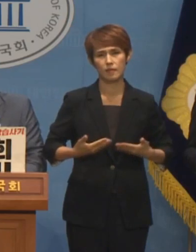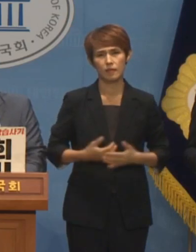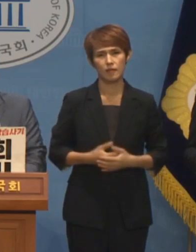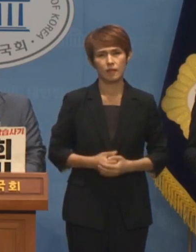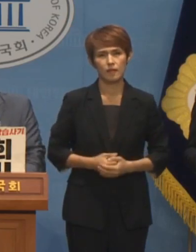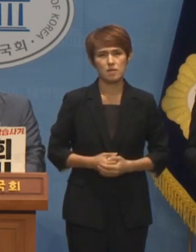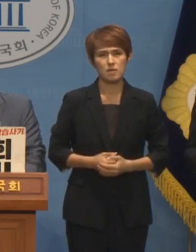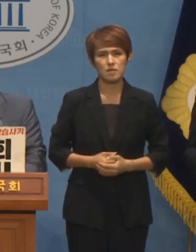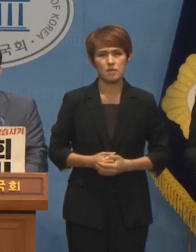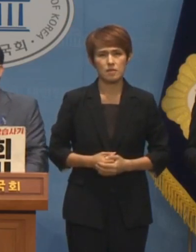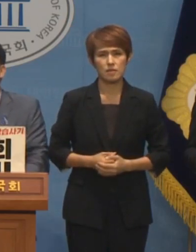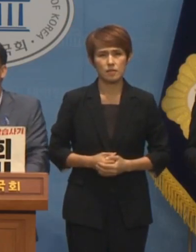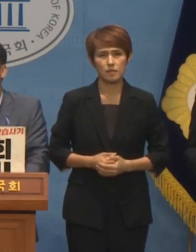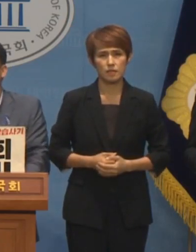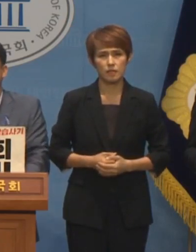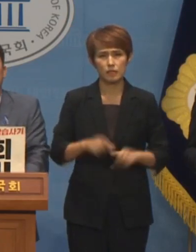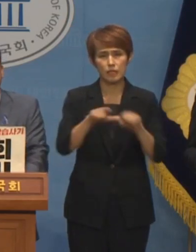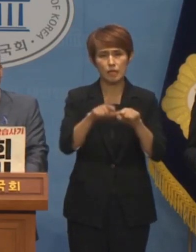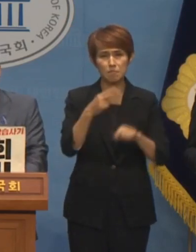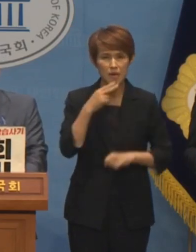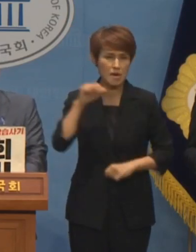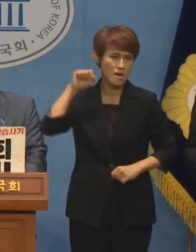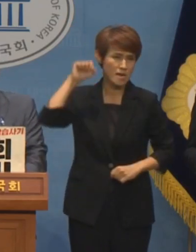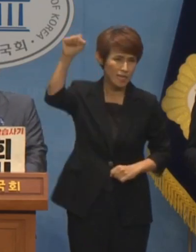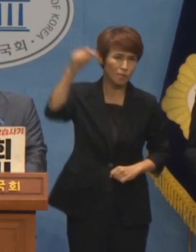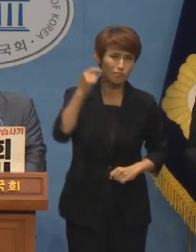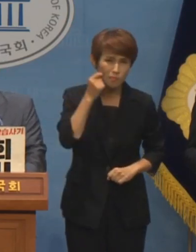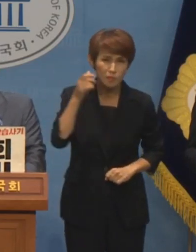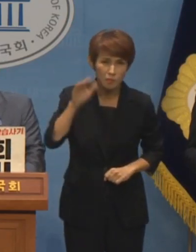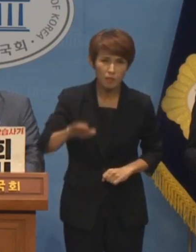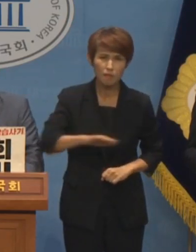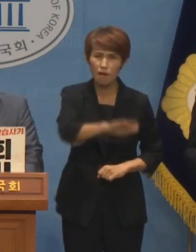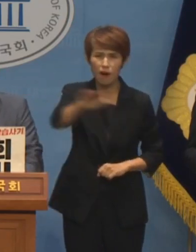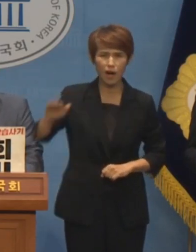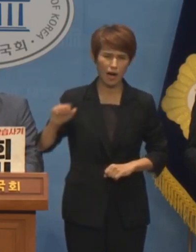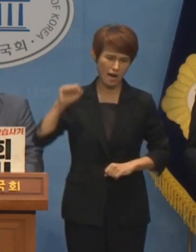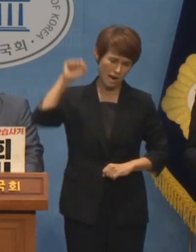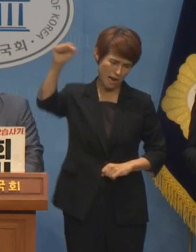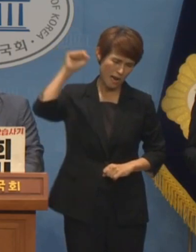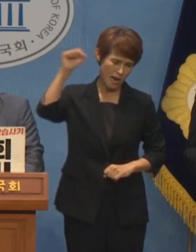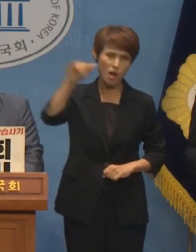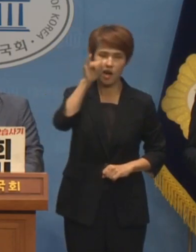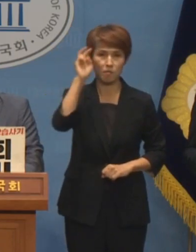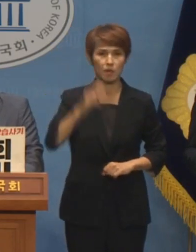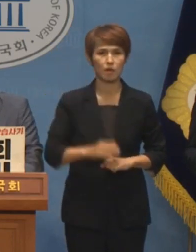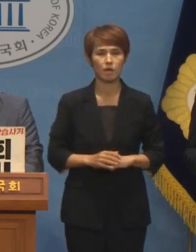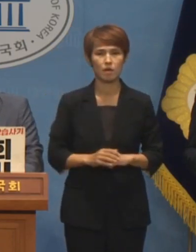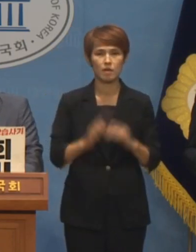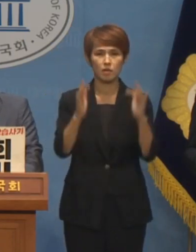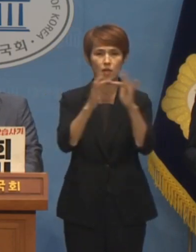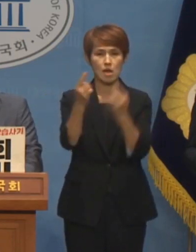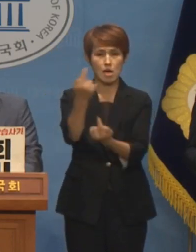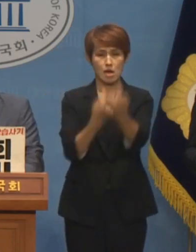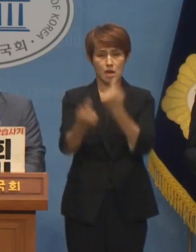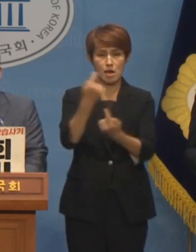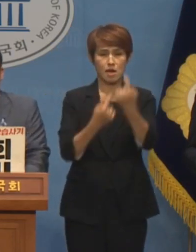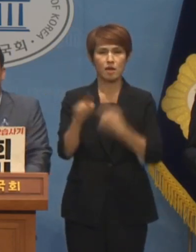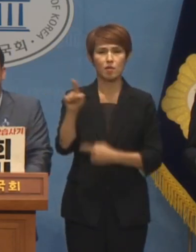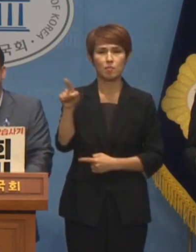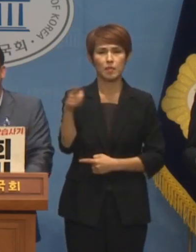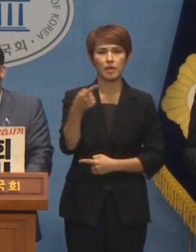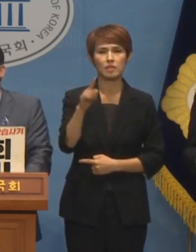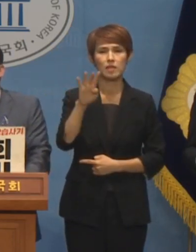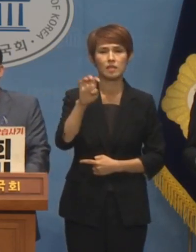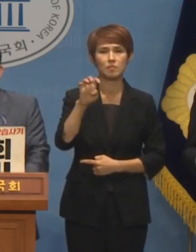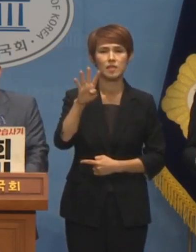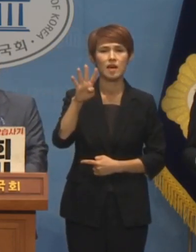나오진 못하지만 아마 최대한의 분노와 기가 막힘을 느끼고 계실 겁니다. 온라인으로 그래서 144만 명에 가까운